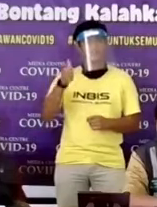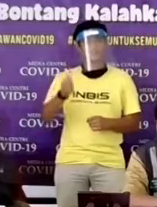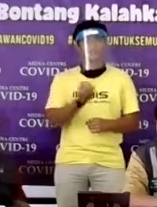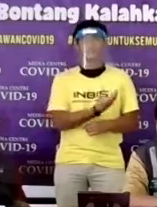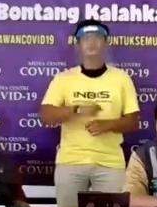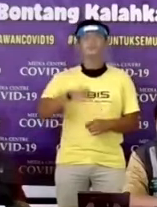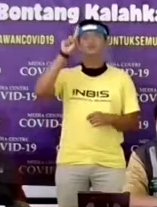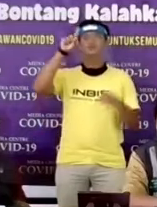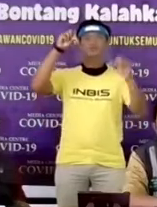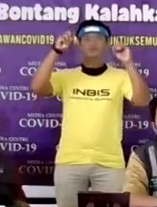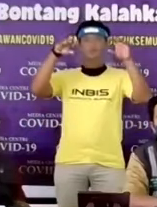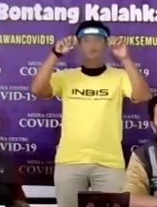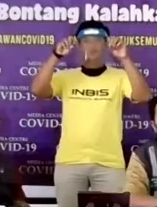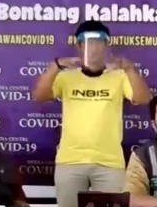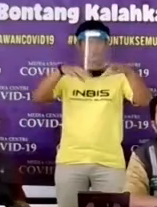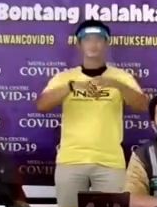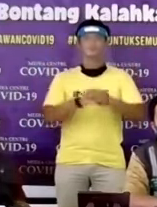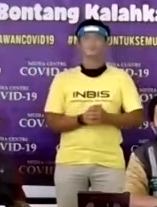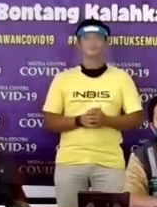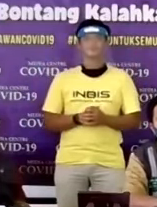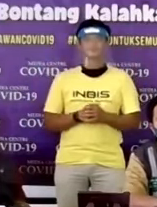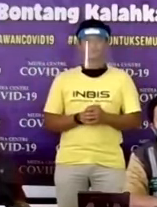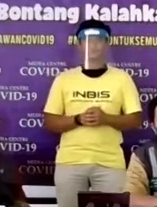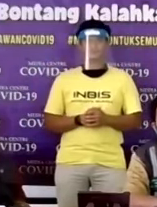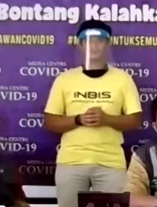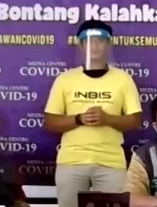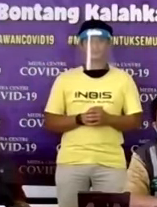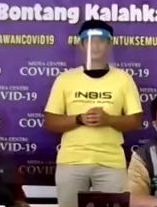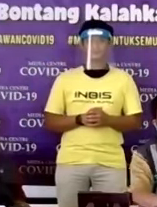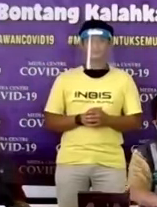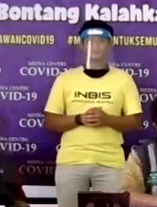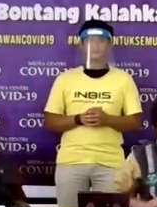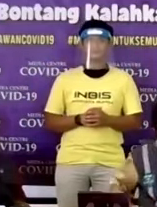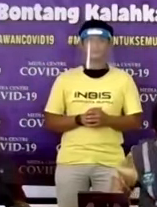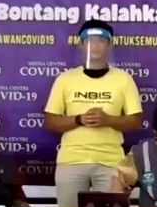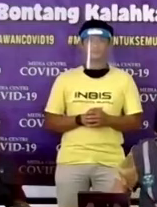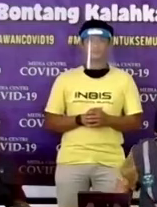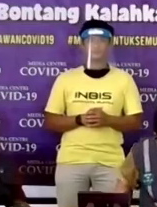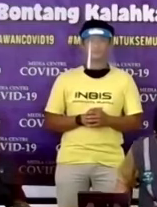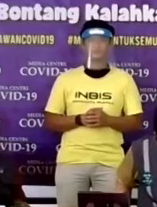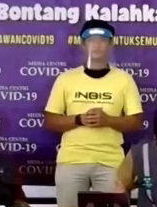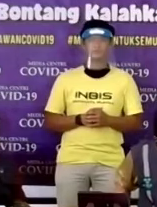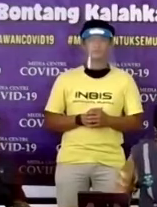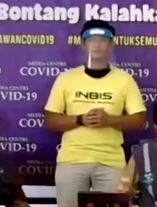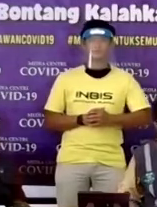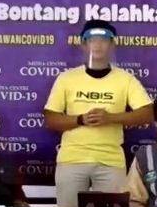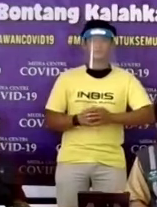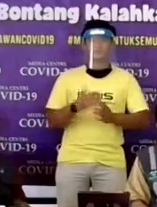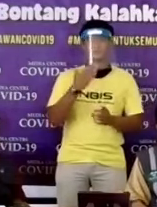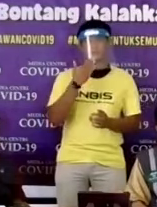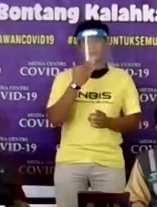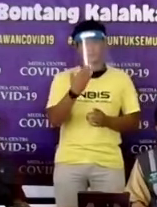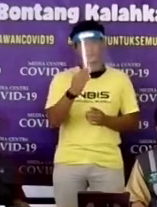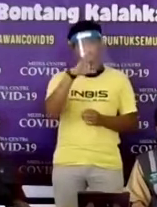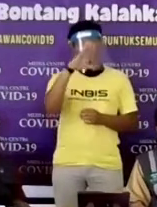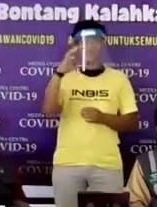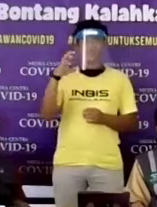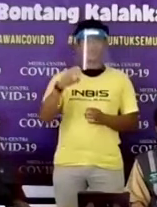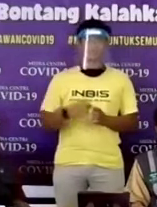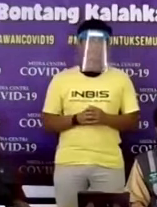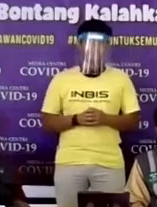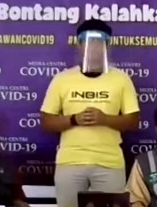rahmatullah wabarakatuh dan selamat sore rekan-rekan